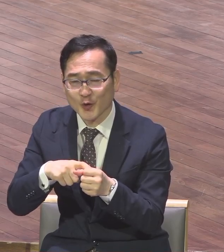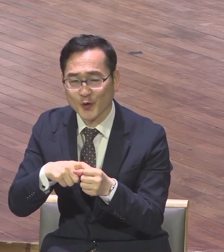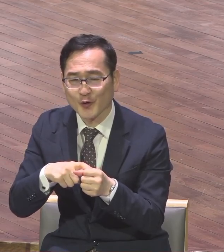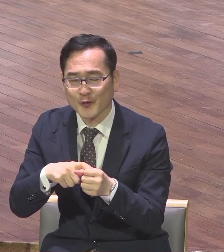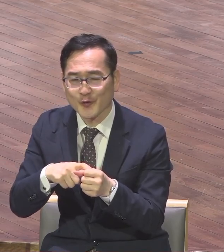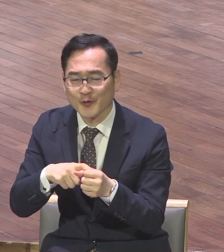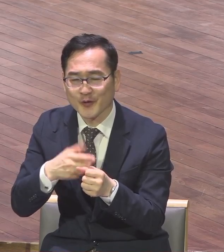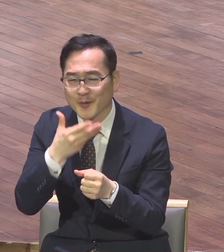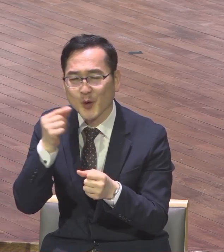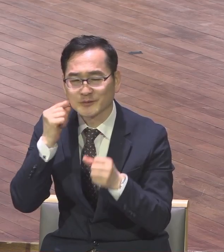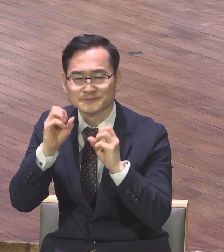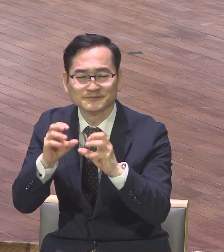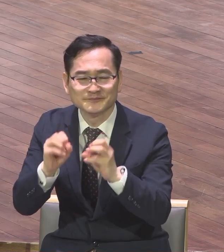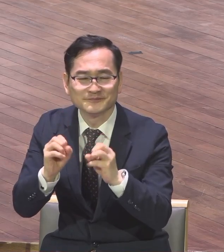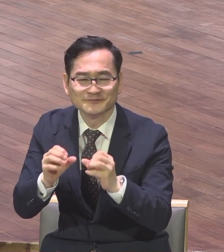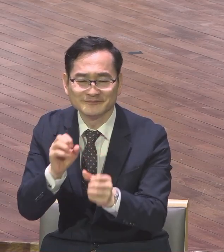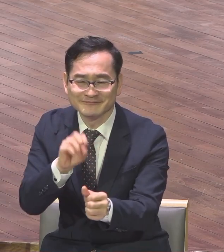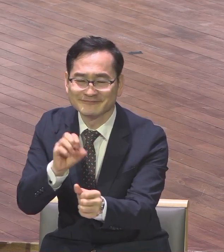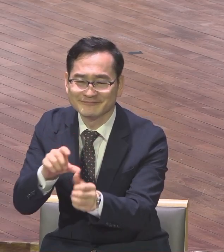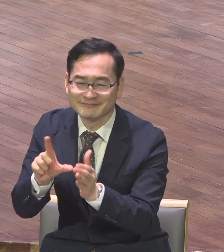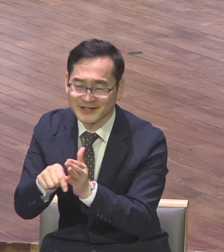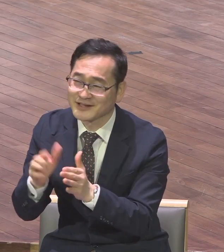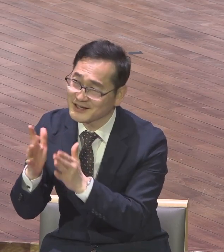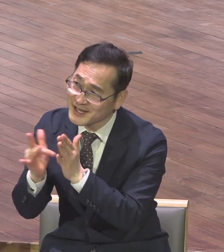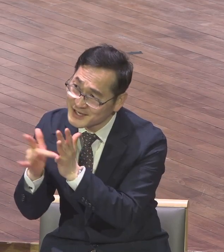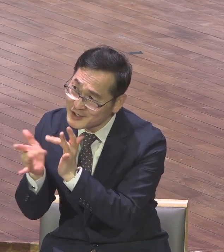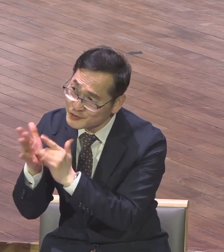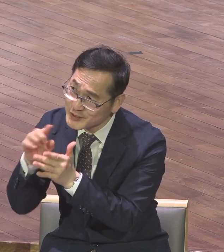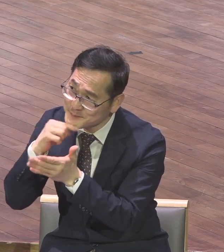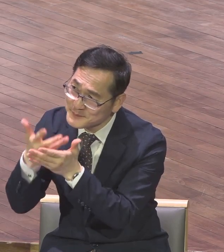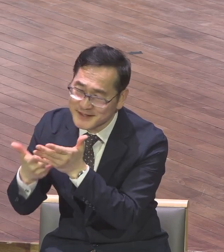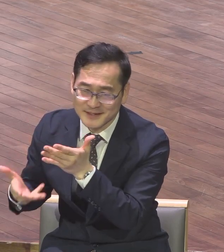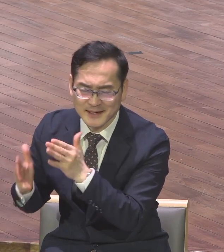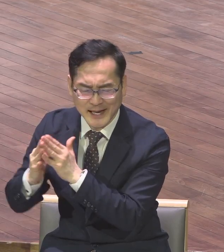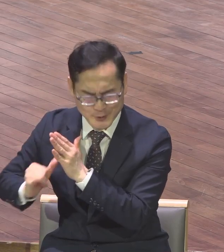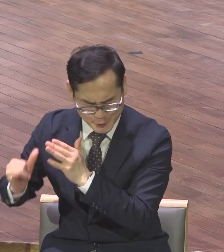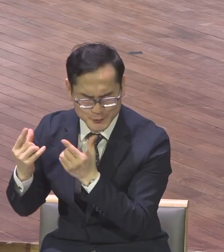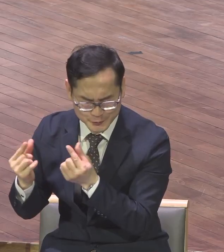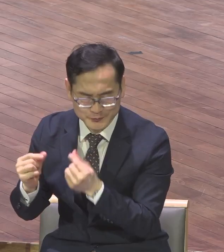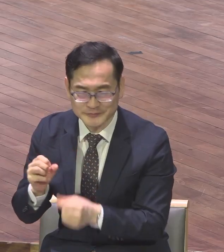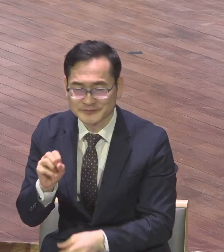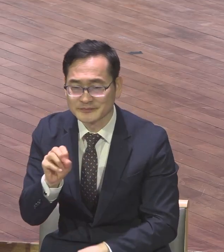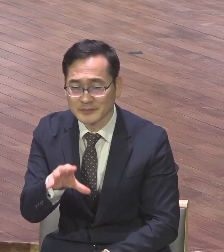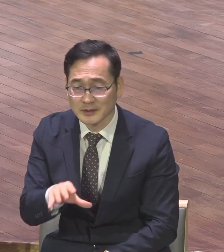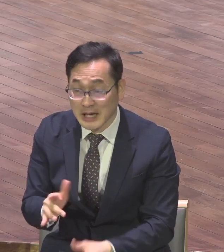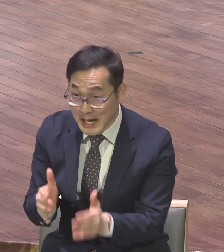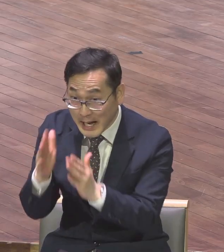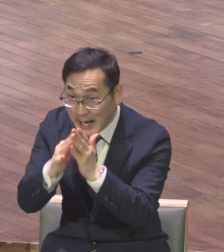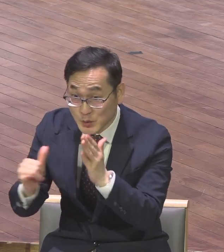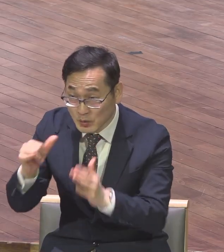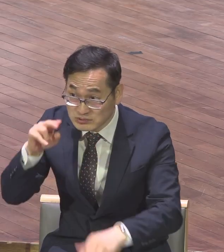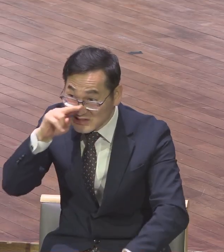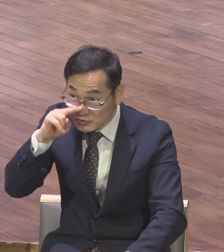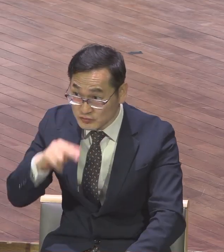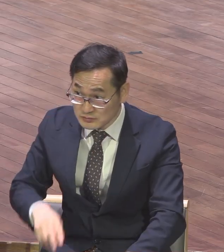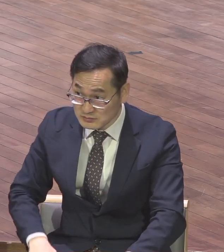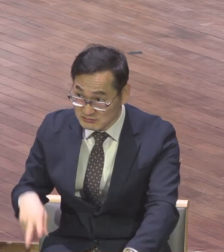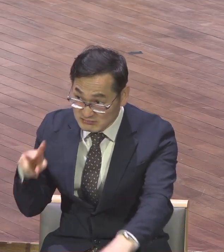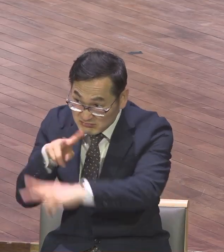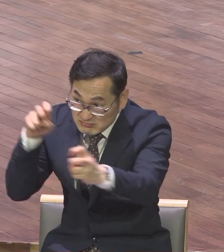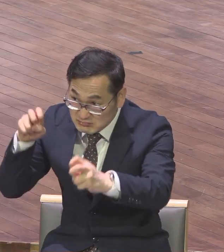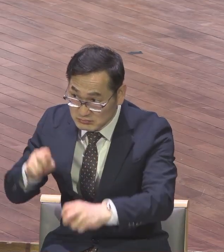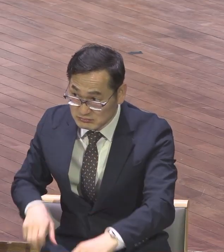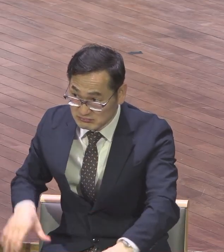교제, 형제들아, 가족이잖아요, 가족. 가족이 뭐 시기하고 질투합니까? 가족이 뭐 가족끼리인데